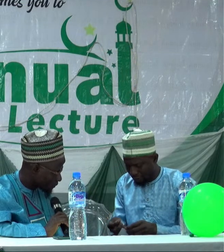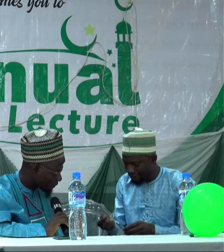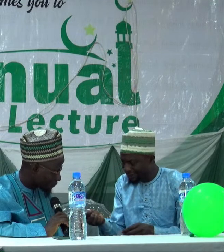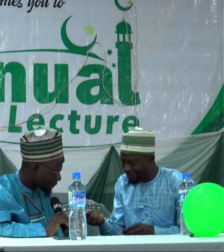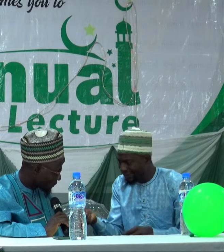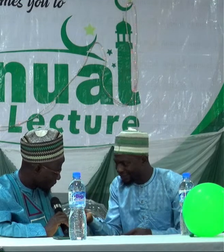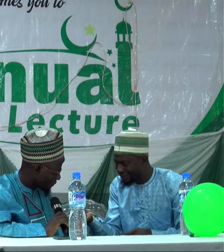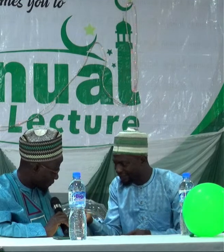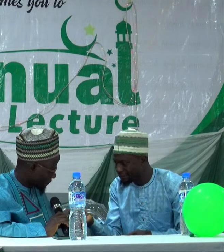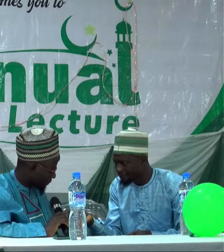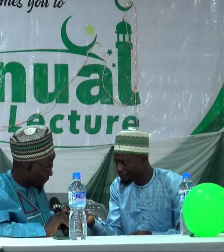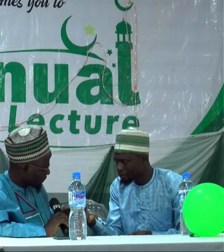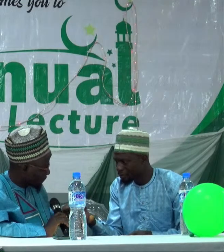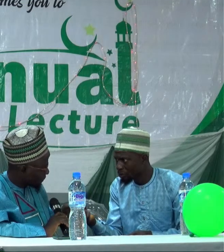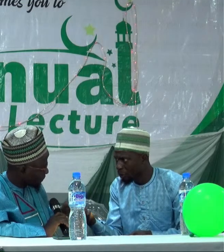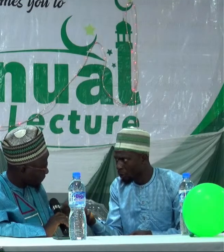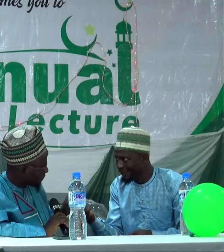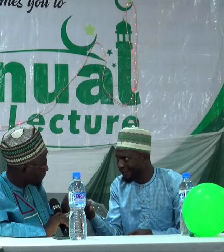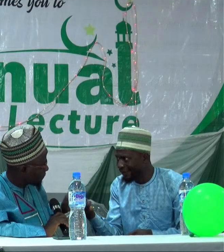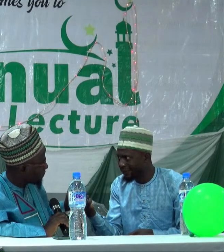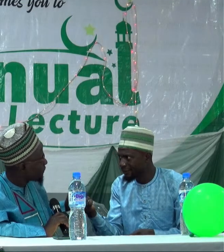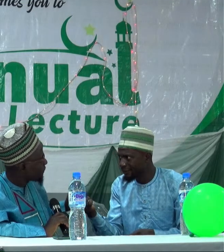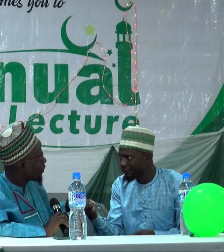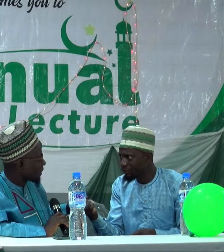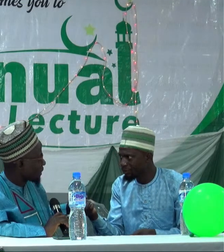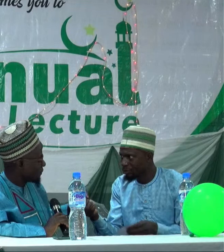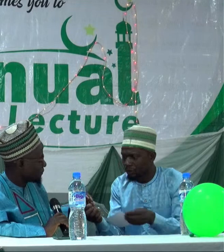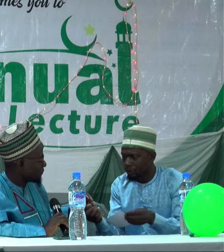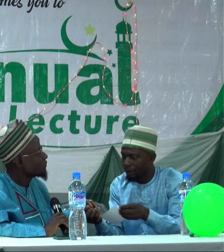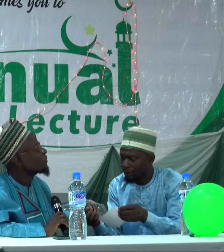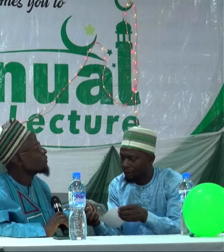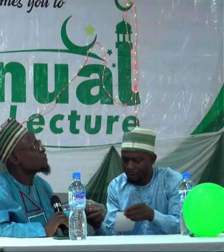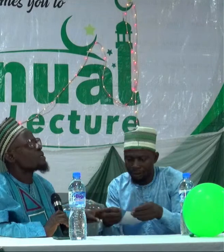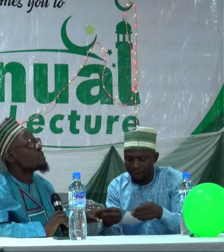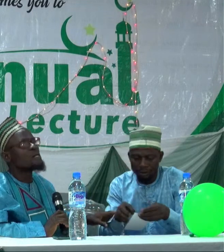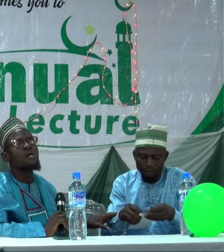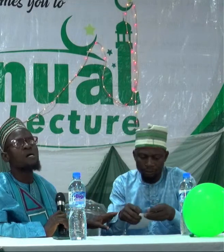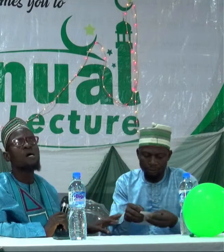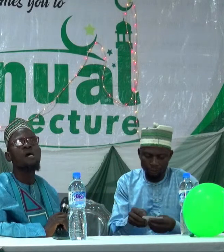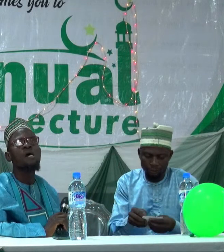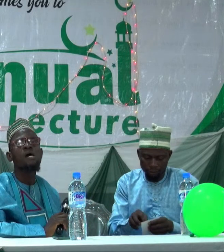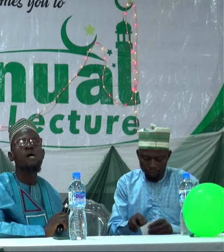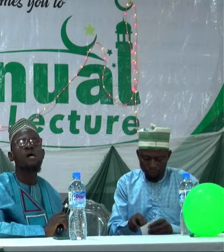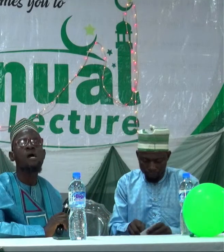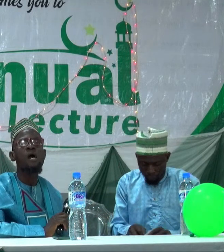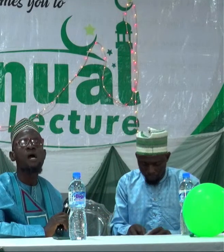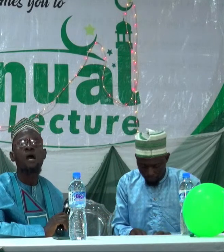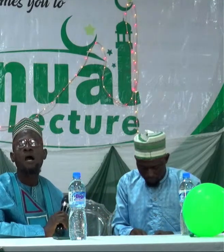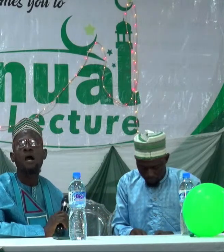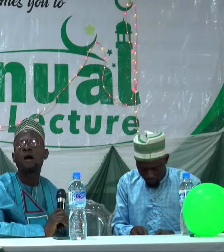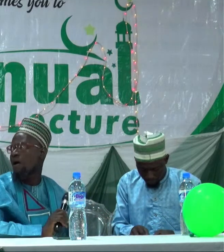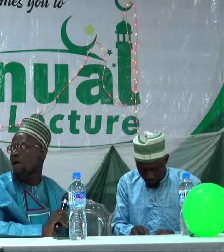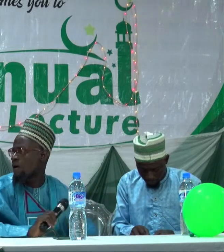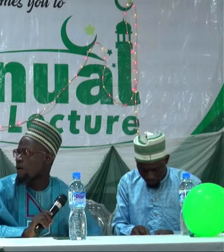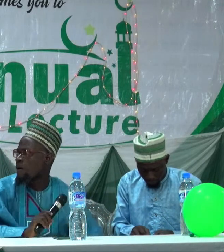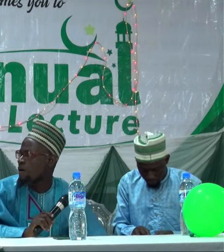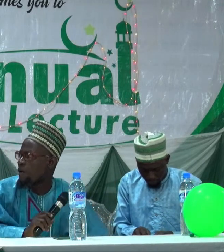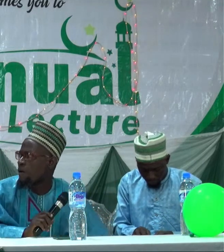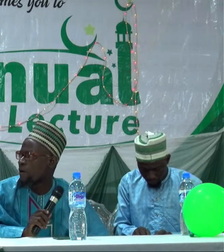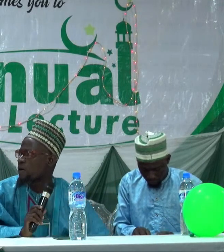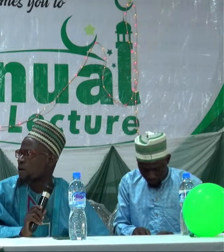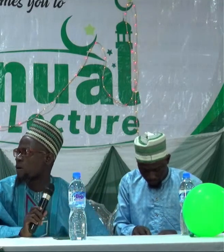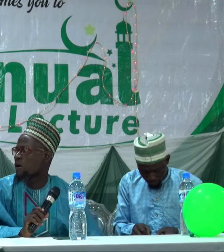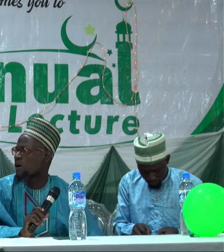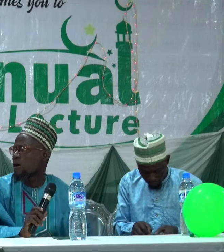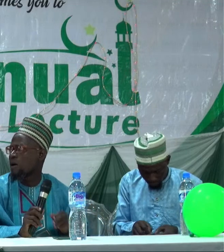ìjọ níbejì. Bá a ti ń ṣàdúrà tá à ń ṣe lóṣooṣù látún jẹ́ àkànṣe àdúrà. Fẹ́tò tí wọ́n jẹ́ kó dùn kó dá kí